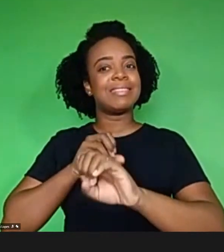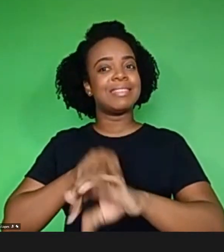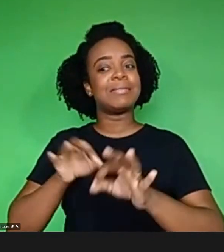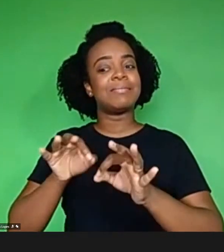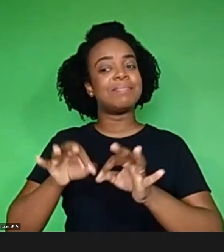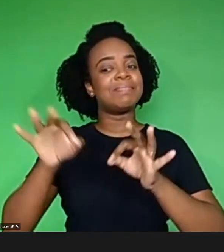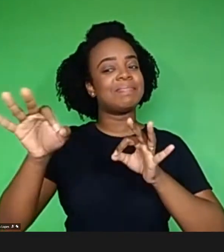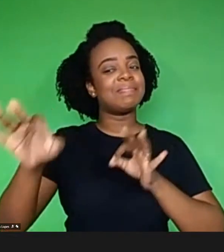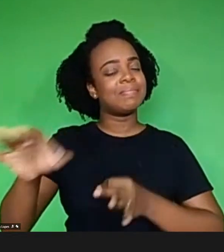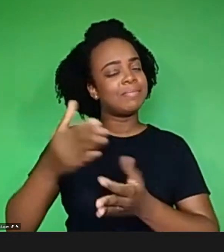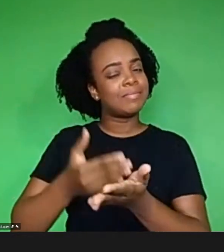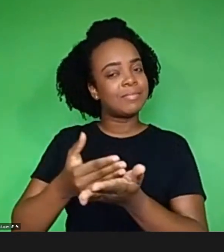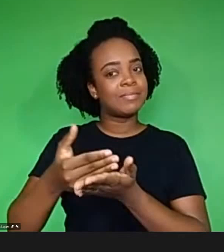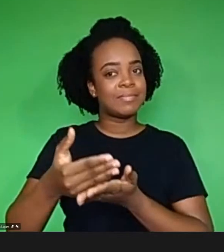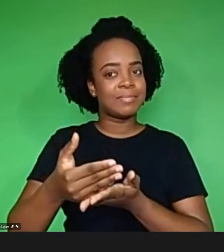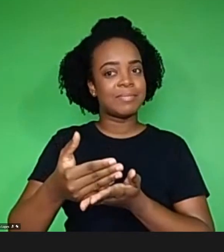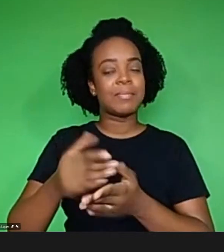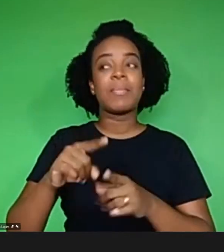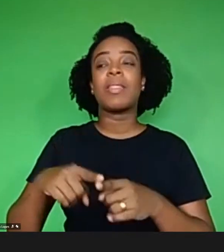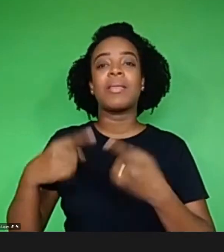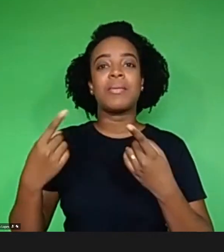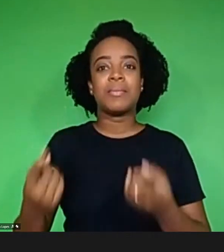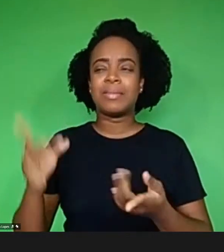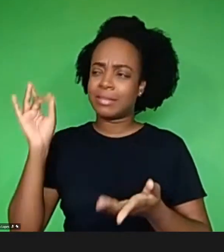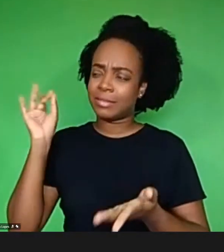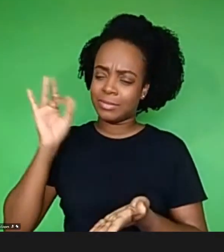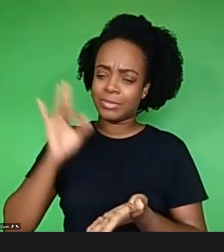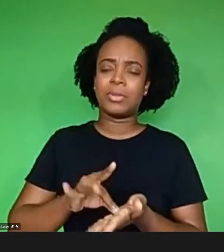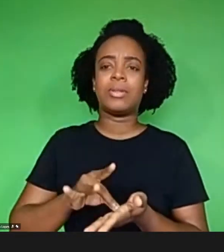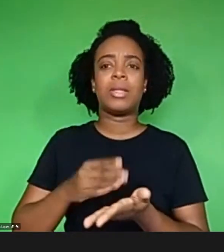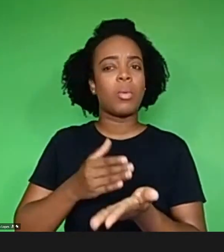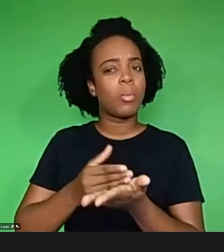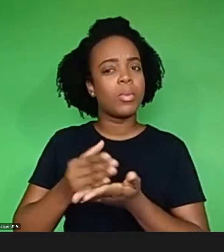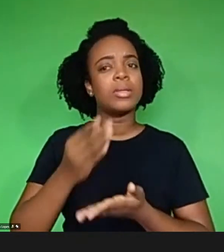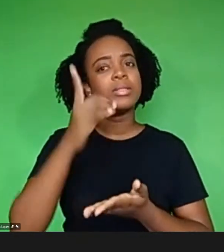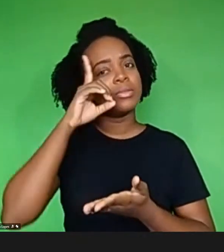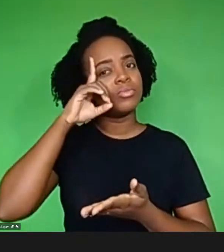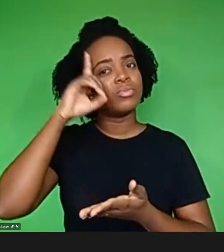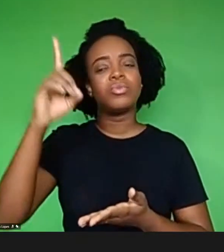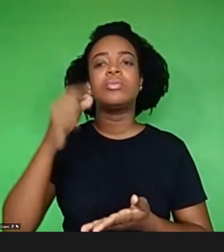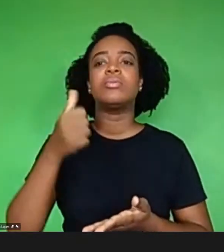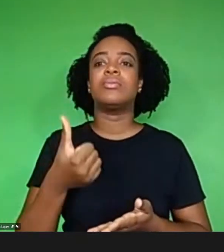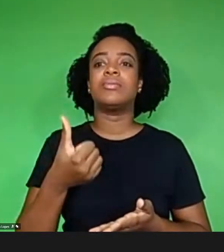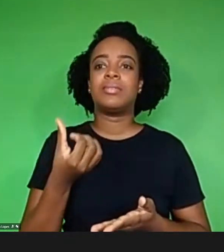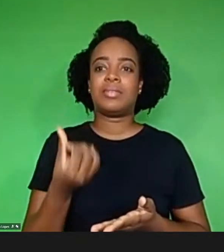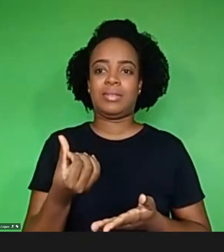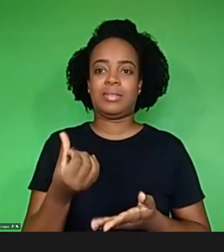ela aconteça na questão das aulas, dia 16, mas essa semana, como ele falou, é uma